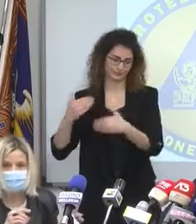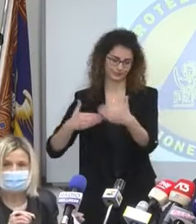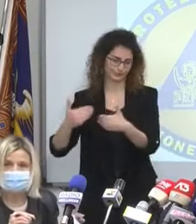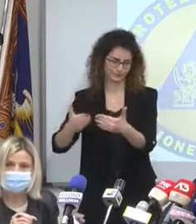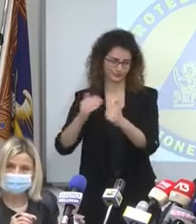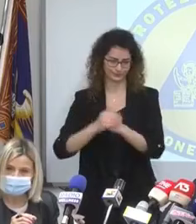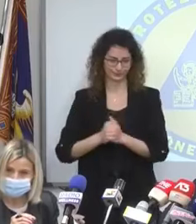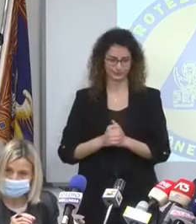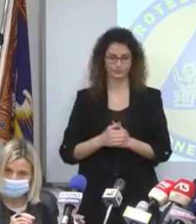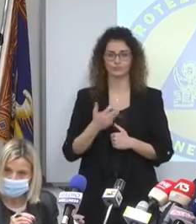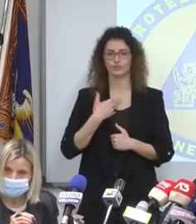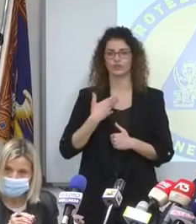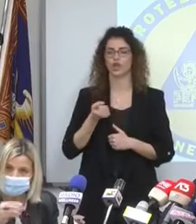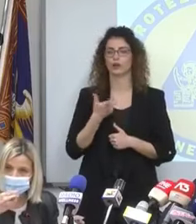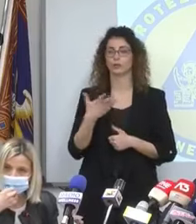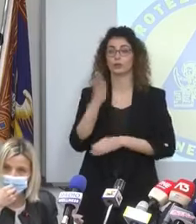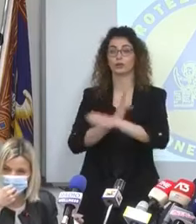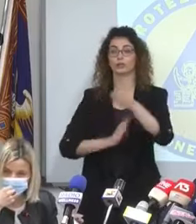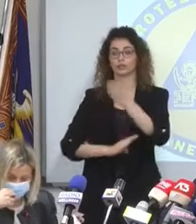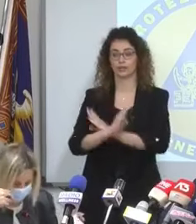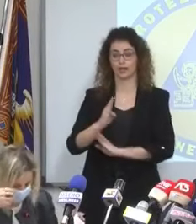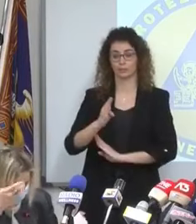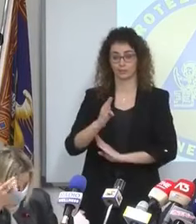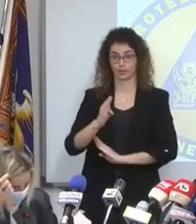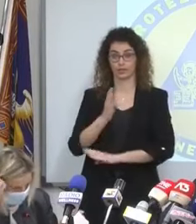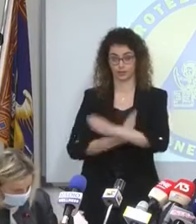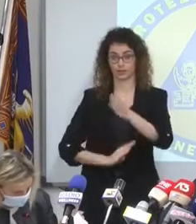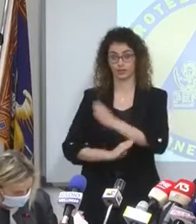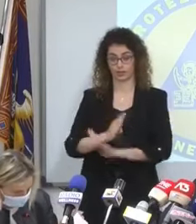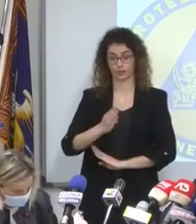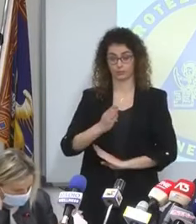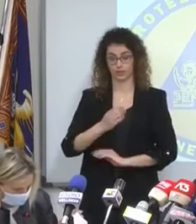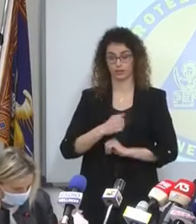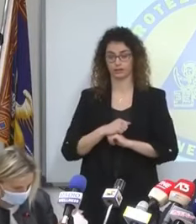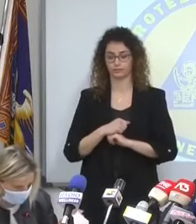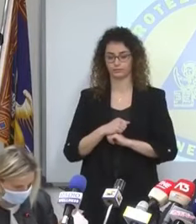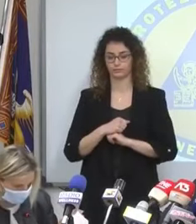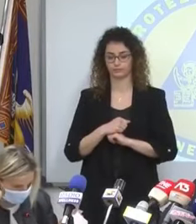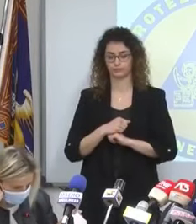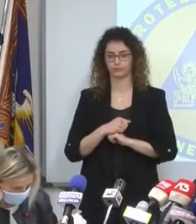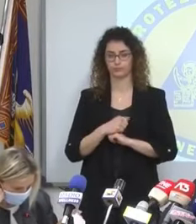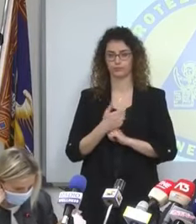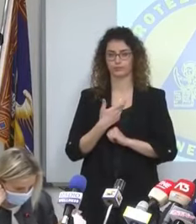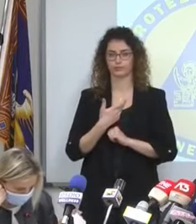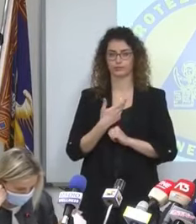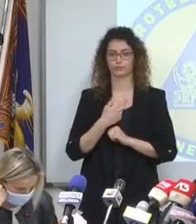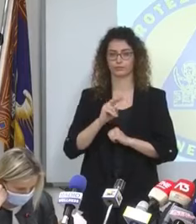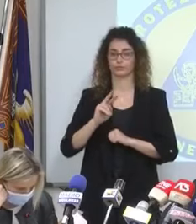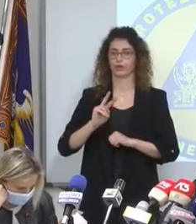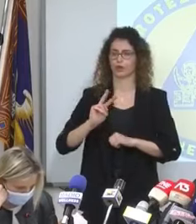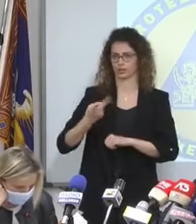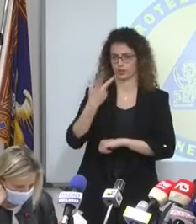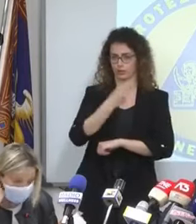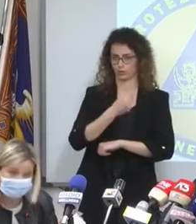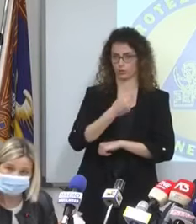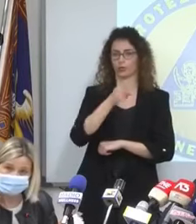allora, abbiamo un dato sui disabili, però se volete un dato sui disabili. Sui disabili noi abbiamo un dato, cicli